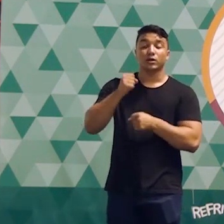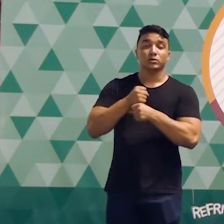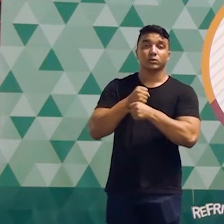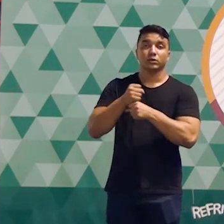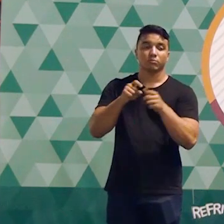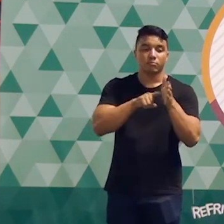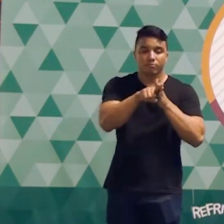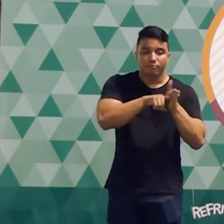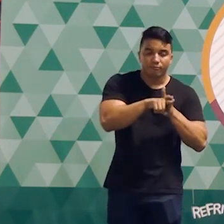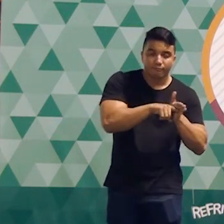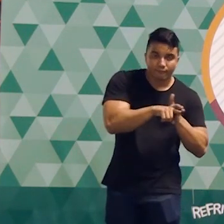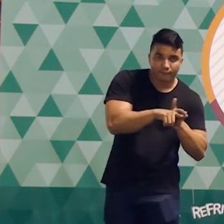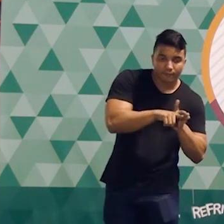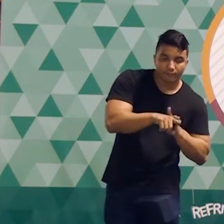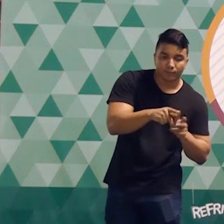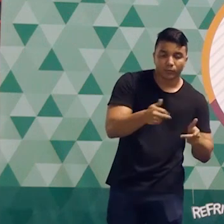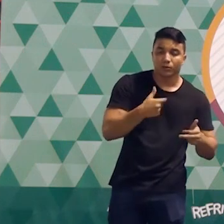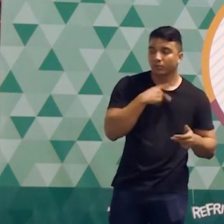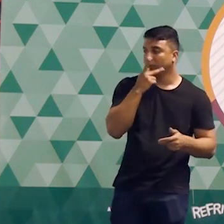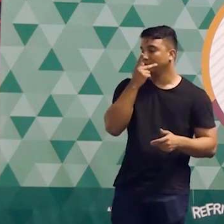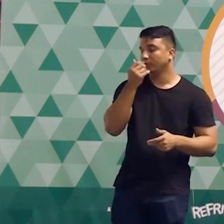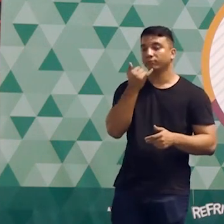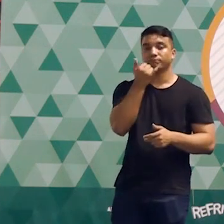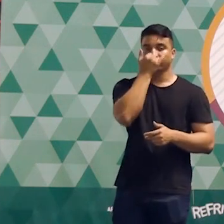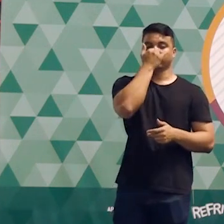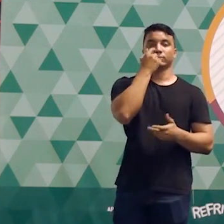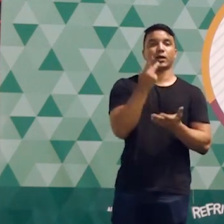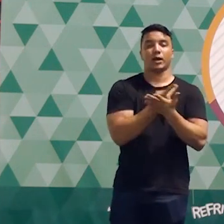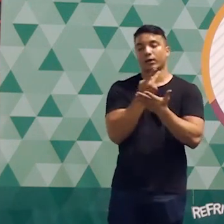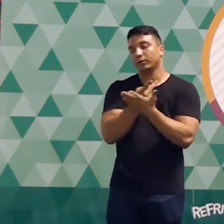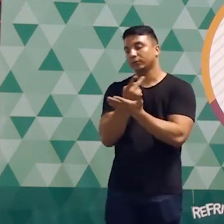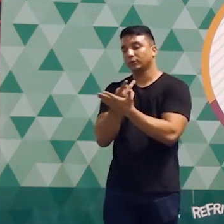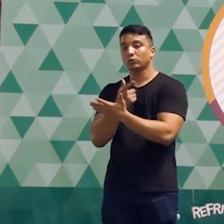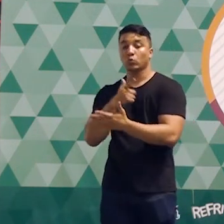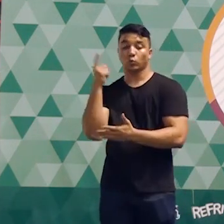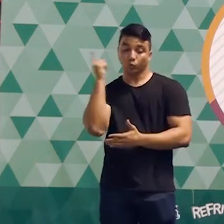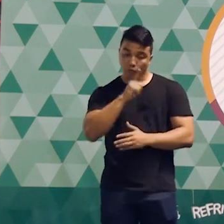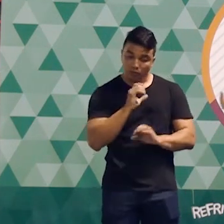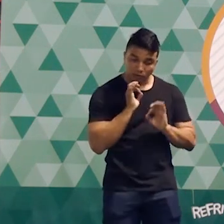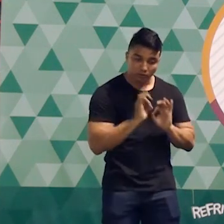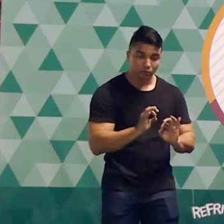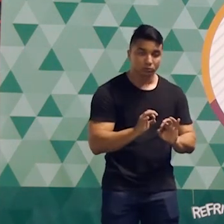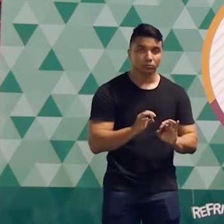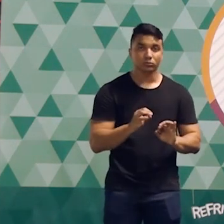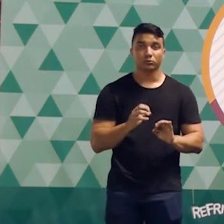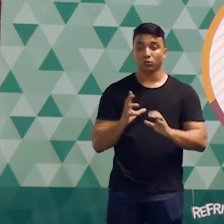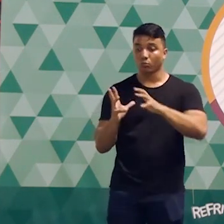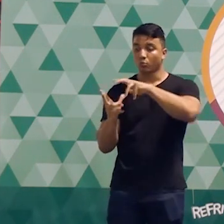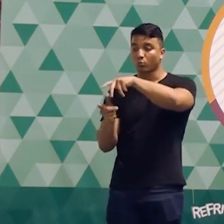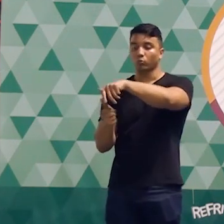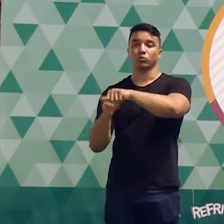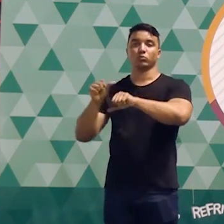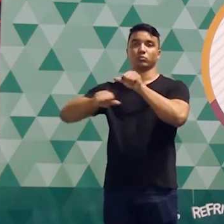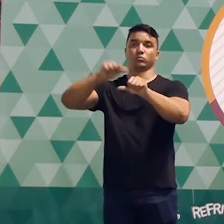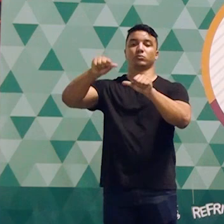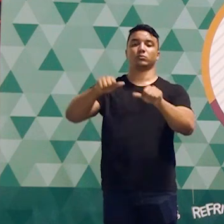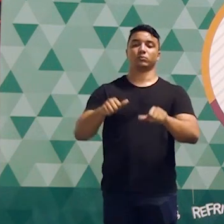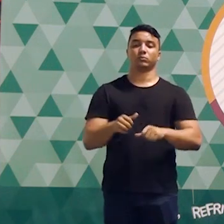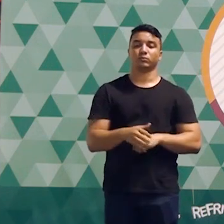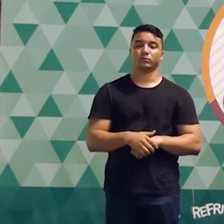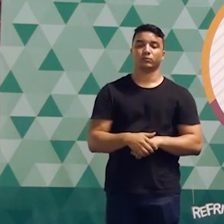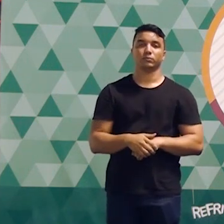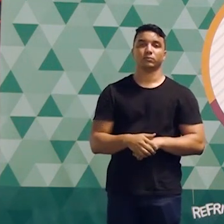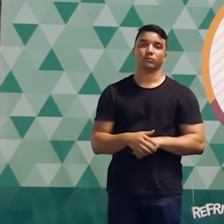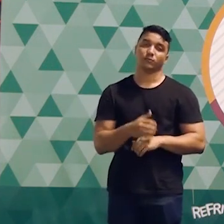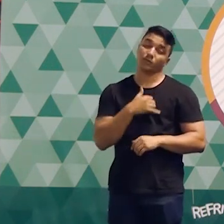pesquisando uma coisa e dá errado 10 anos. Na primeira vez que der certo, ele vai mudar o mundo.